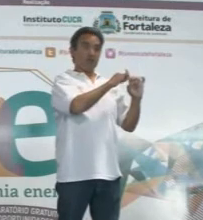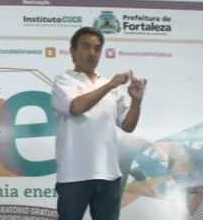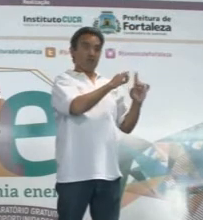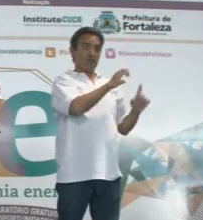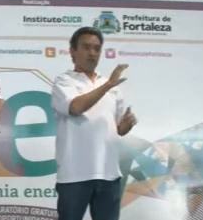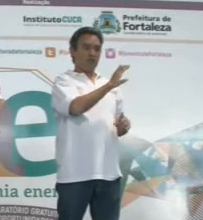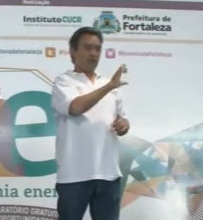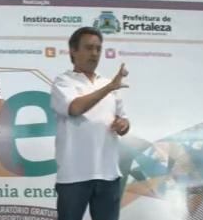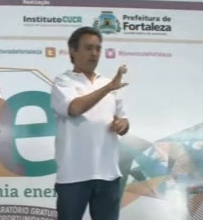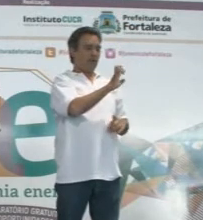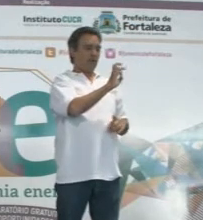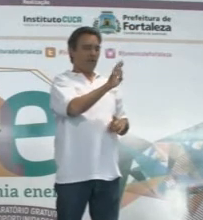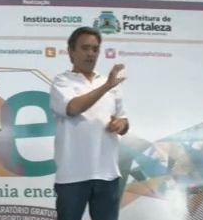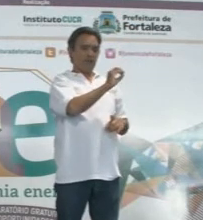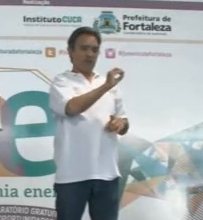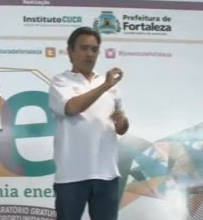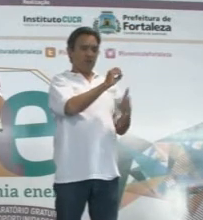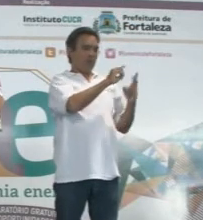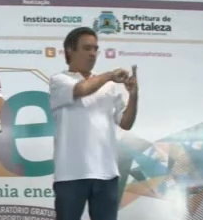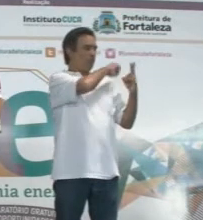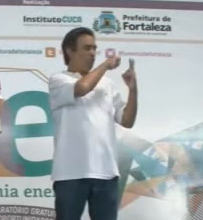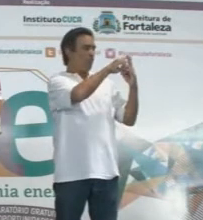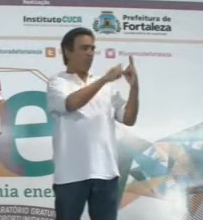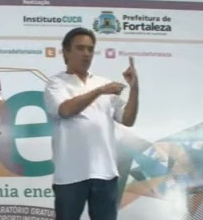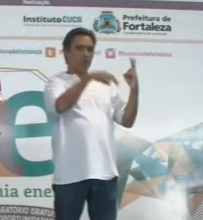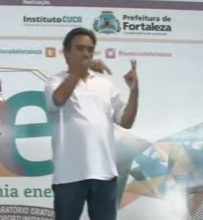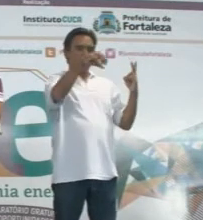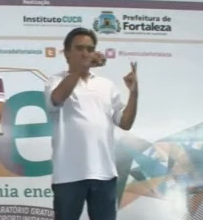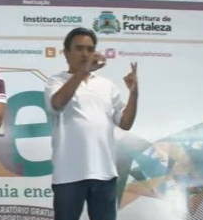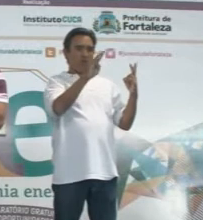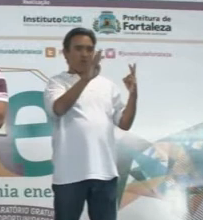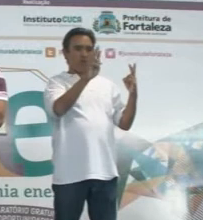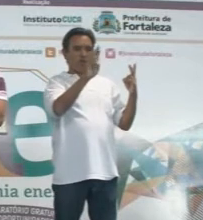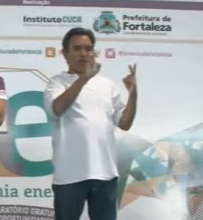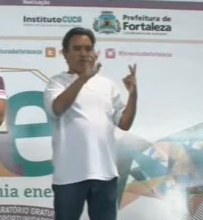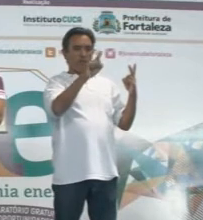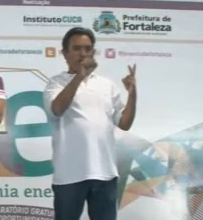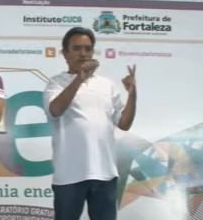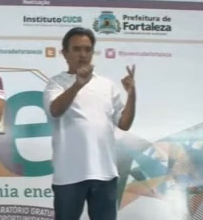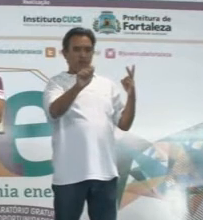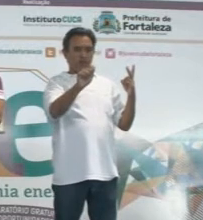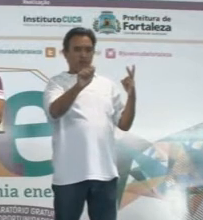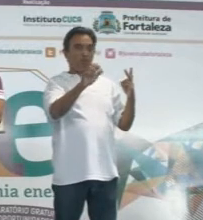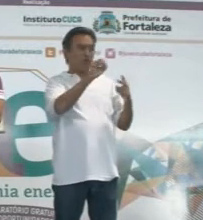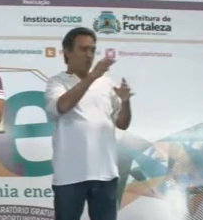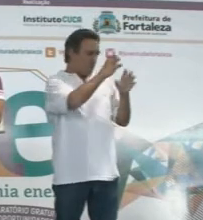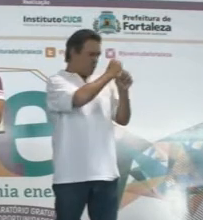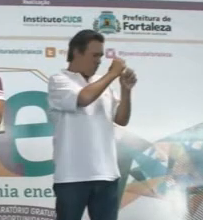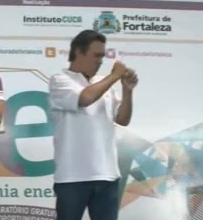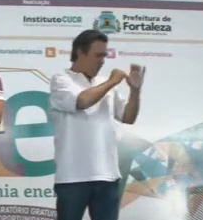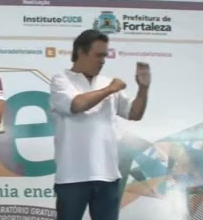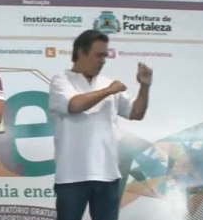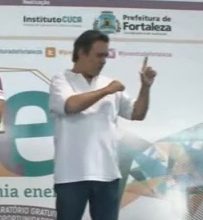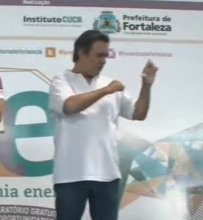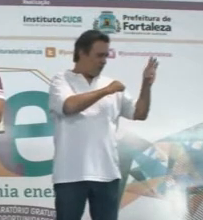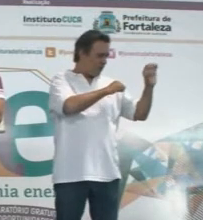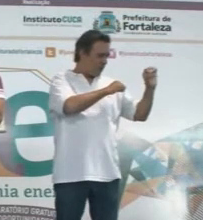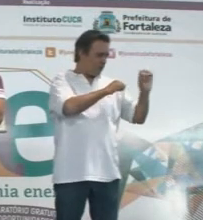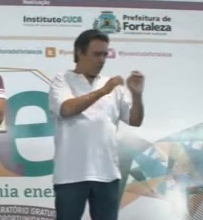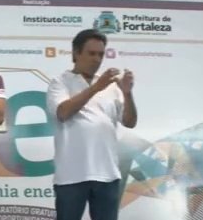estado. Nobreza, segundo estado. Se eu somasse todo mundo do clero, todo mundo da nobreza e a